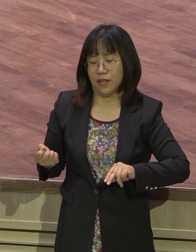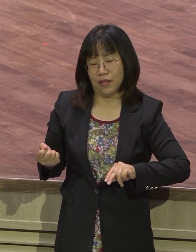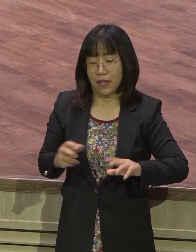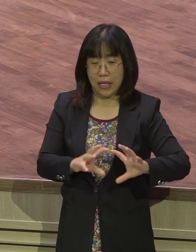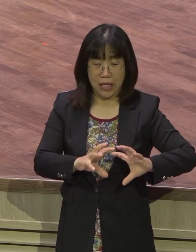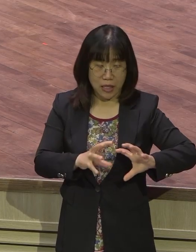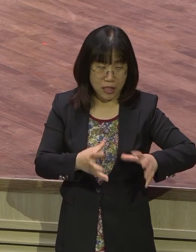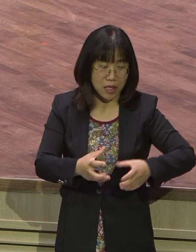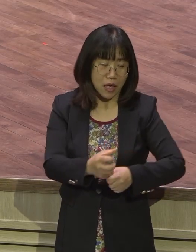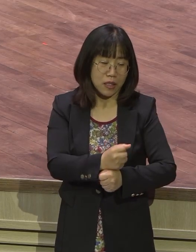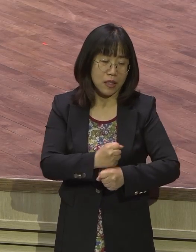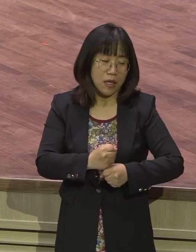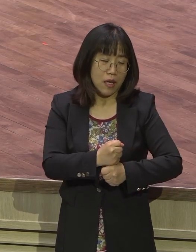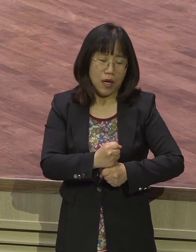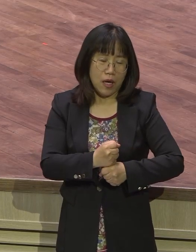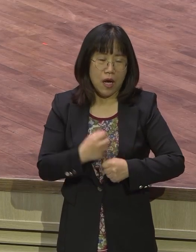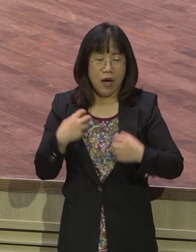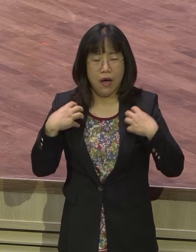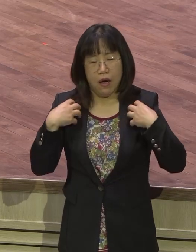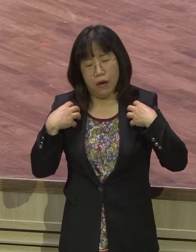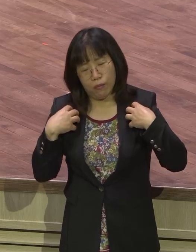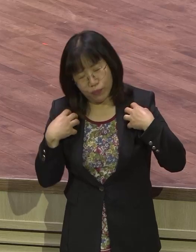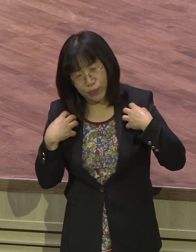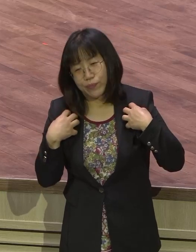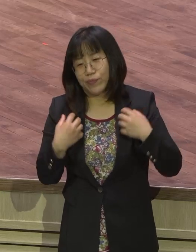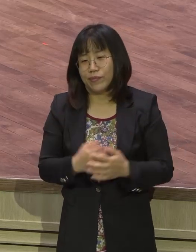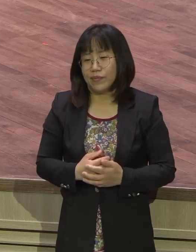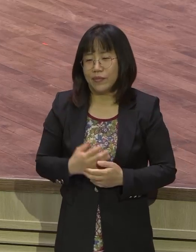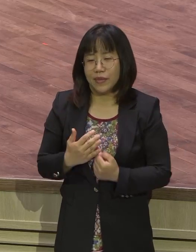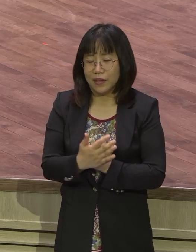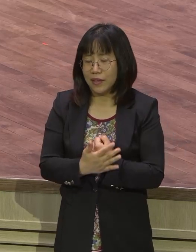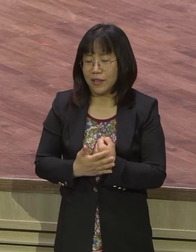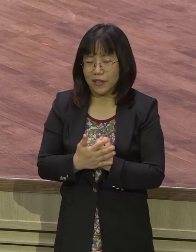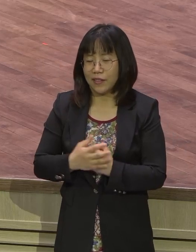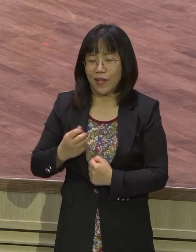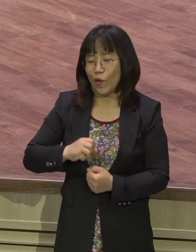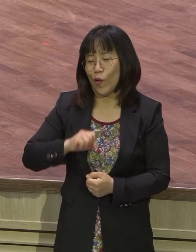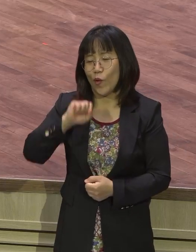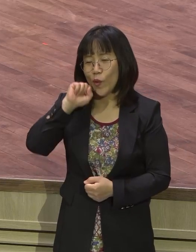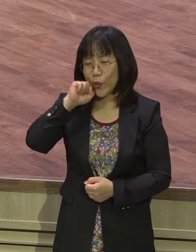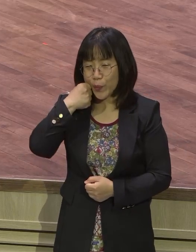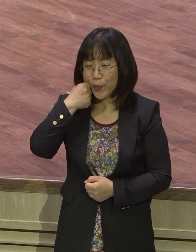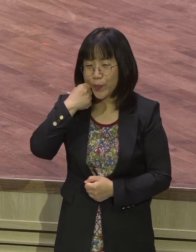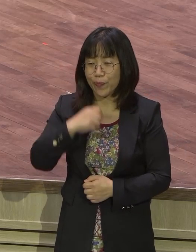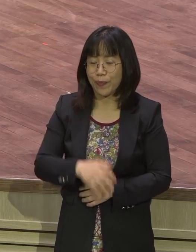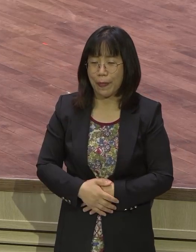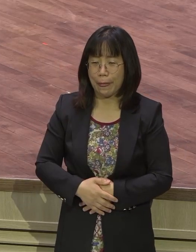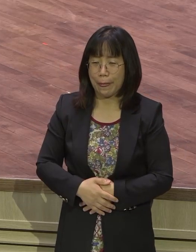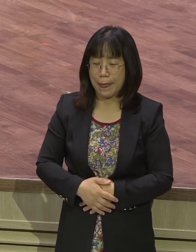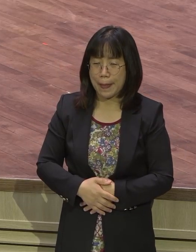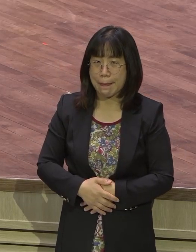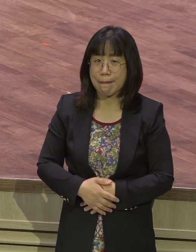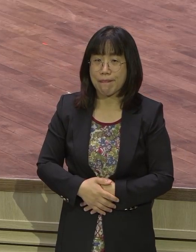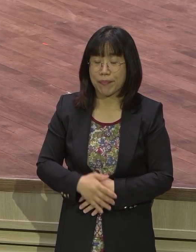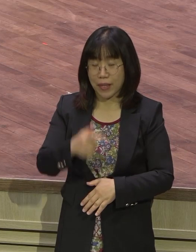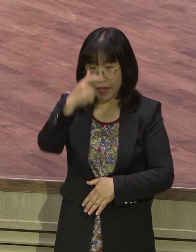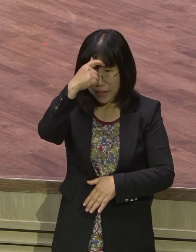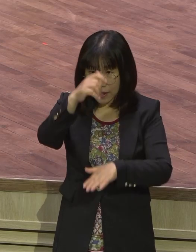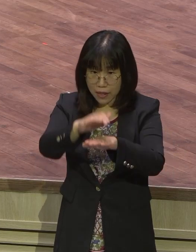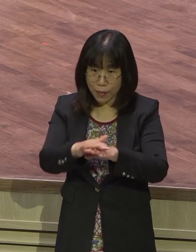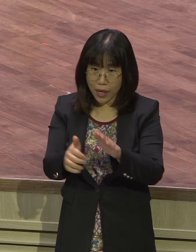다진 것처럼 나와 앉아 있는데 그게 무슨 은혜가 되겠냐고 성경이 뭘 말하느냐 예배 성공 쉬운 말 아니에요